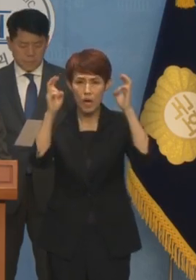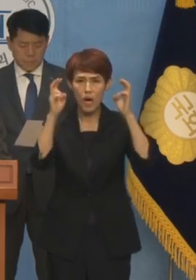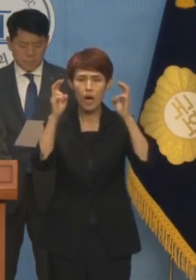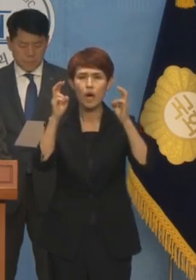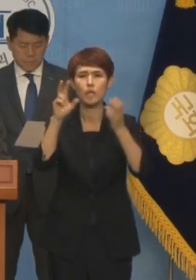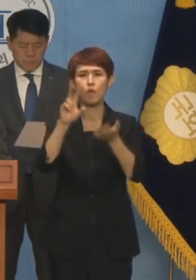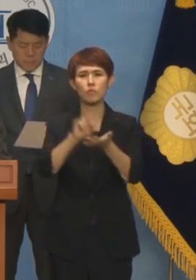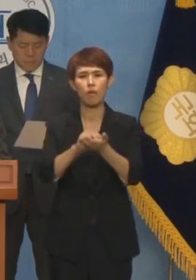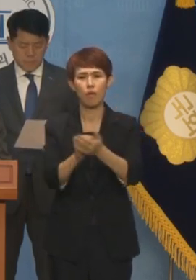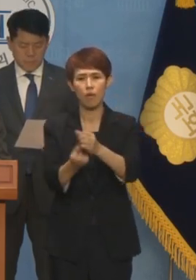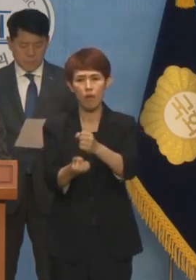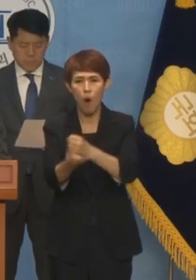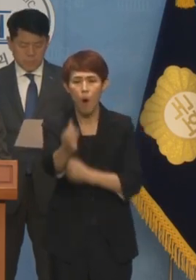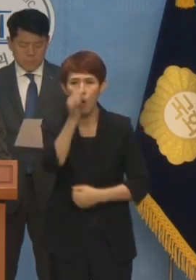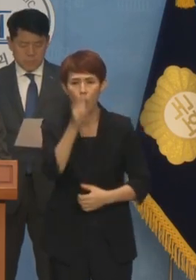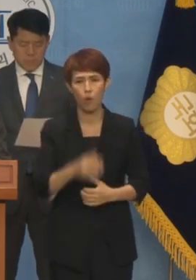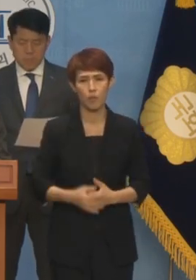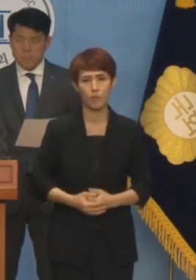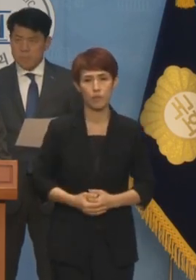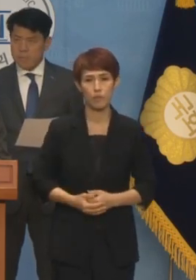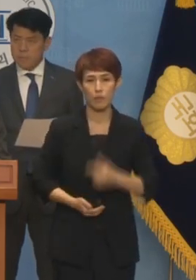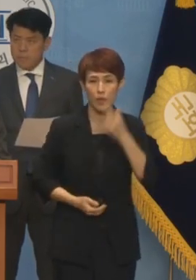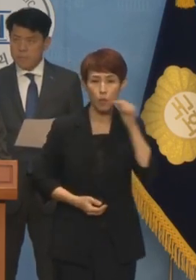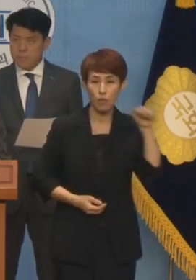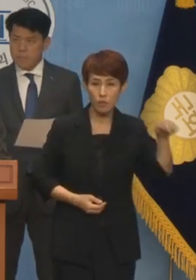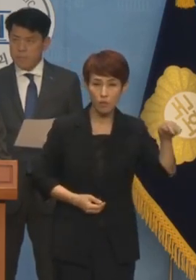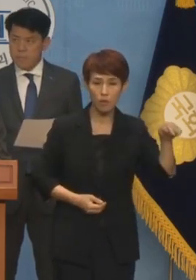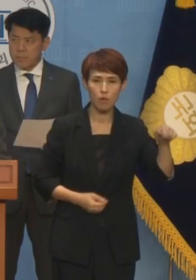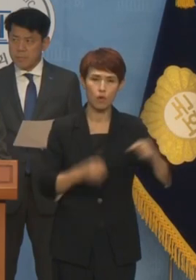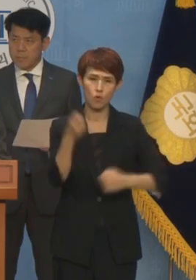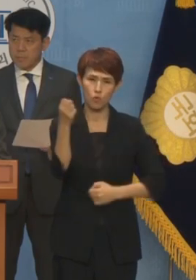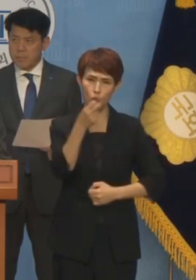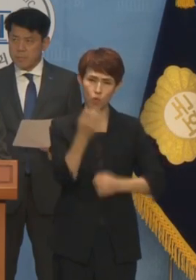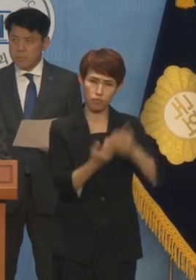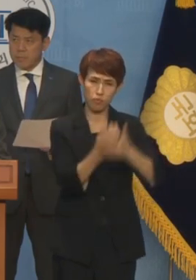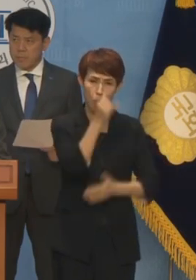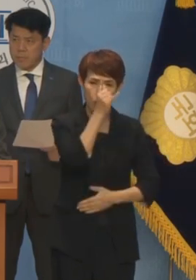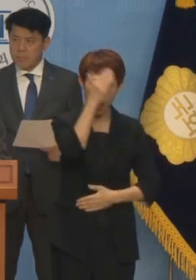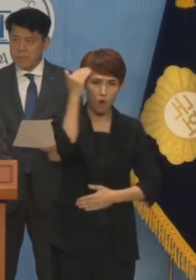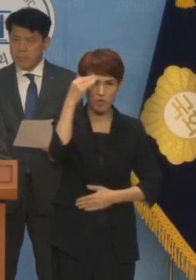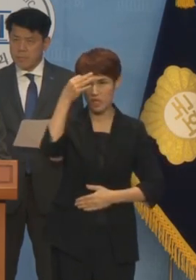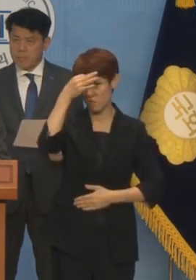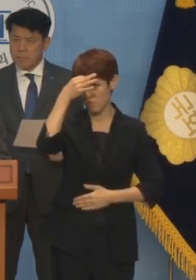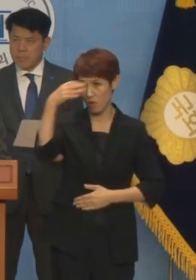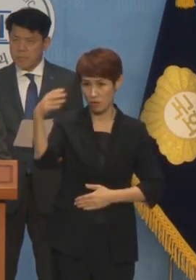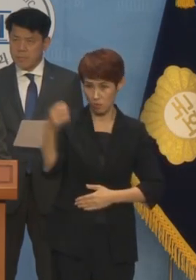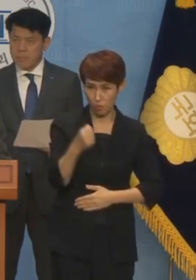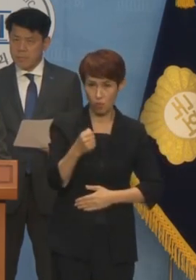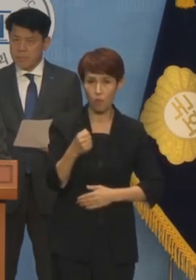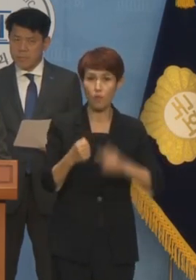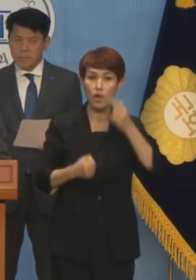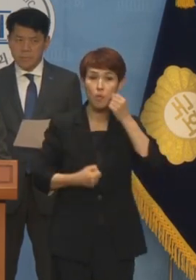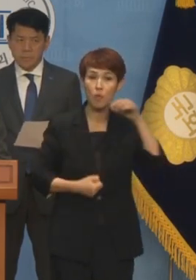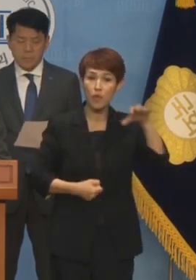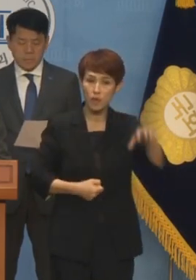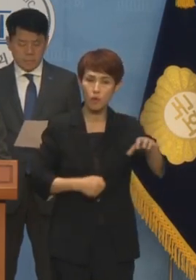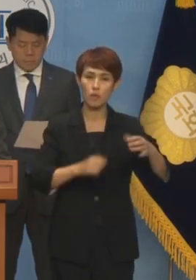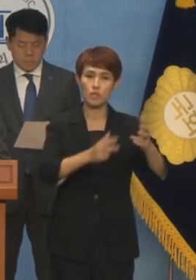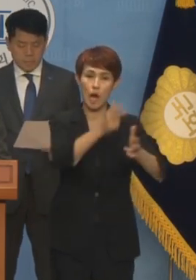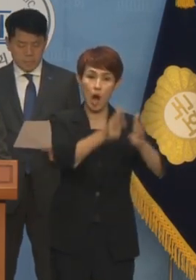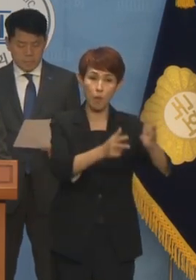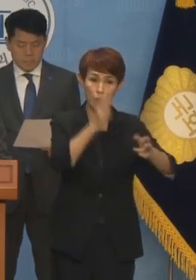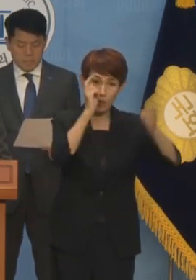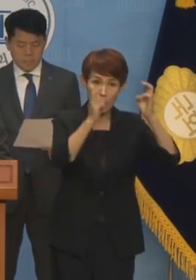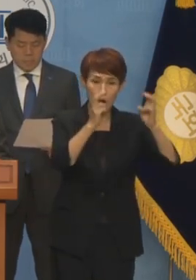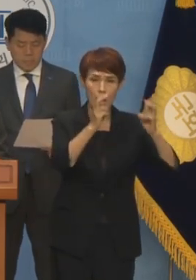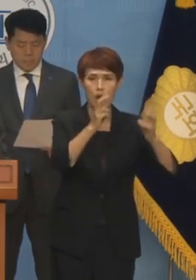더욱 심각합니다. 일본에서 이런 일이 반복되면서 한국 기술력을 가지고 일본에서 사업하는 기업들이